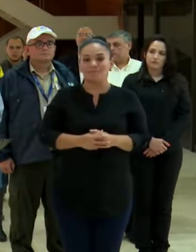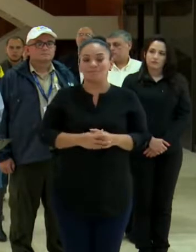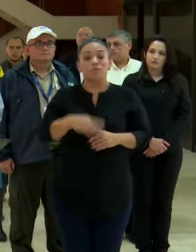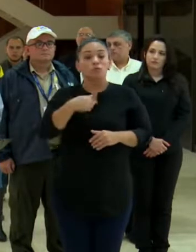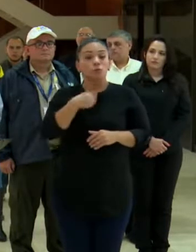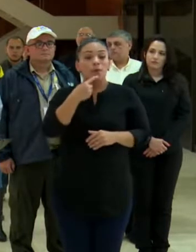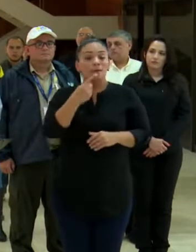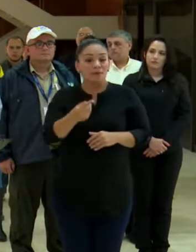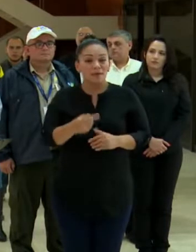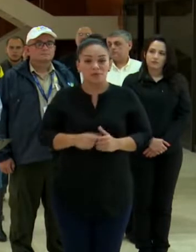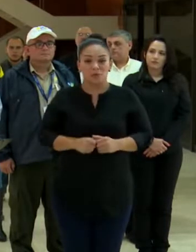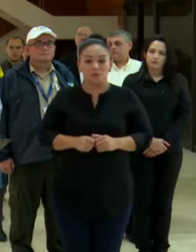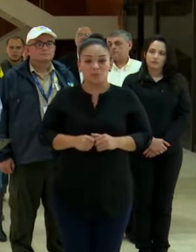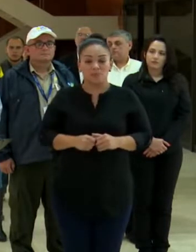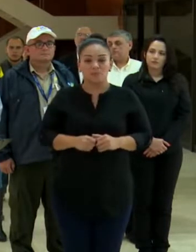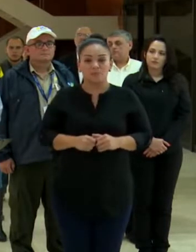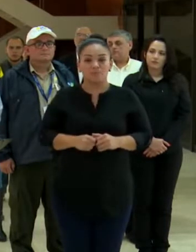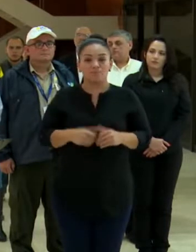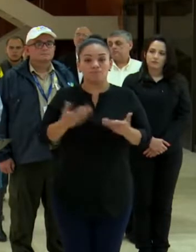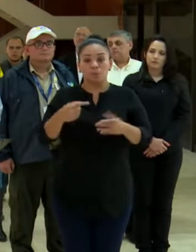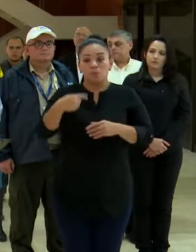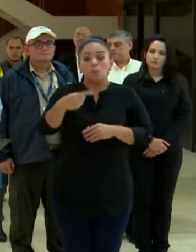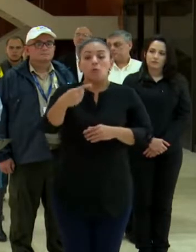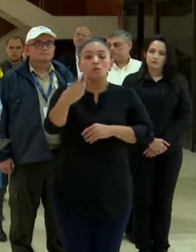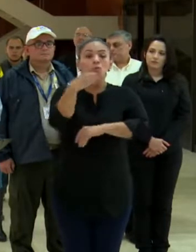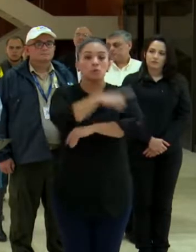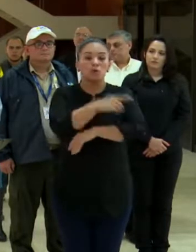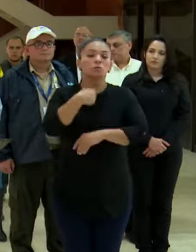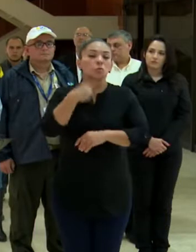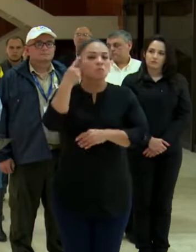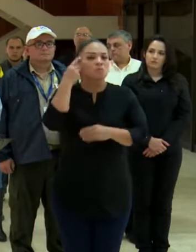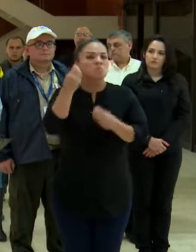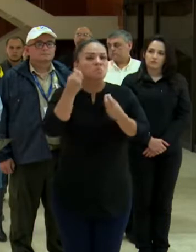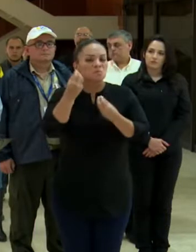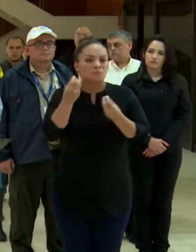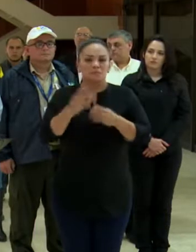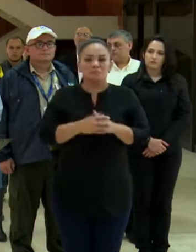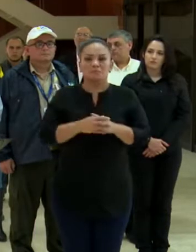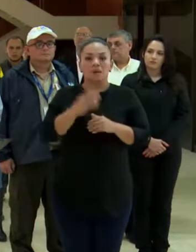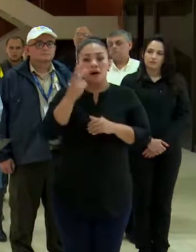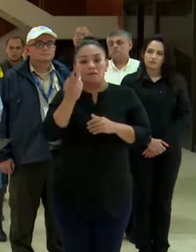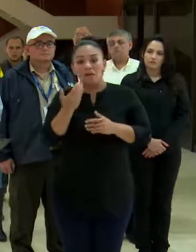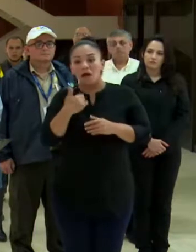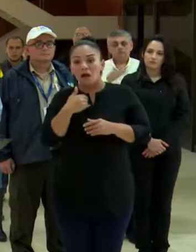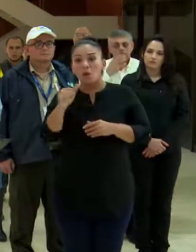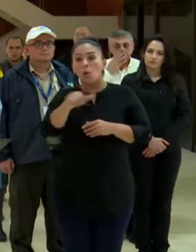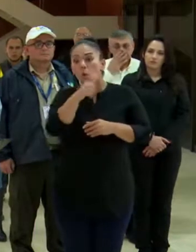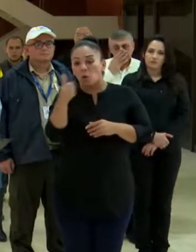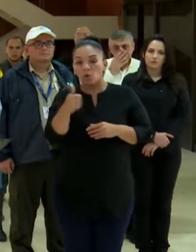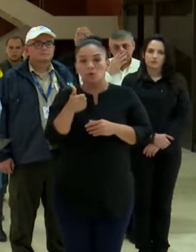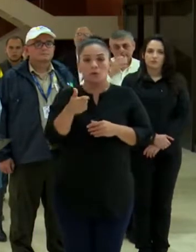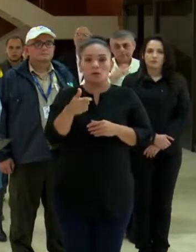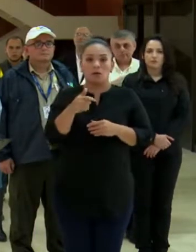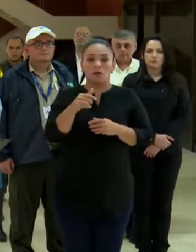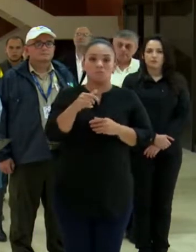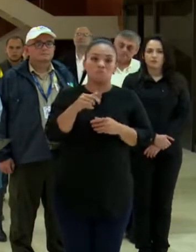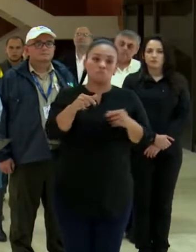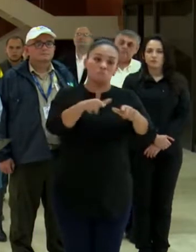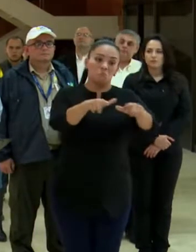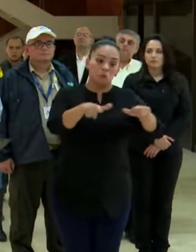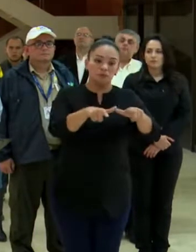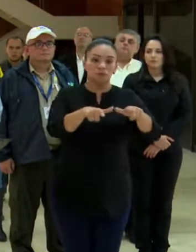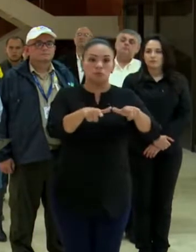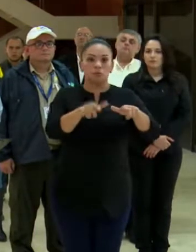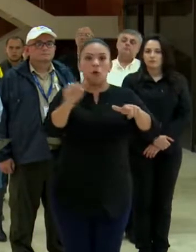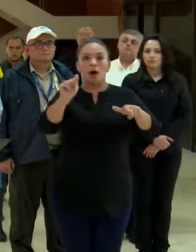Yo he dicho que si en los próximos días yo valoraré y si existe una opción alternativa para don Álvaro